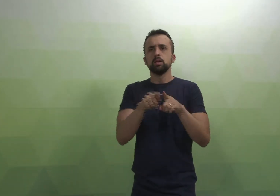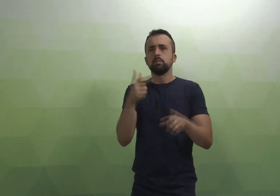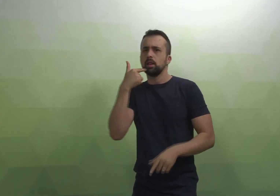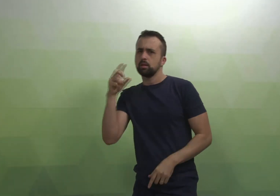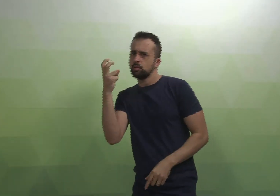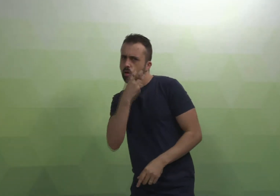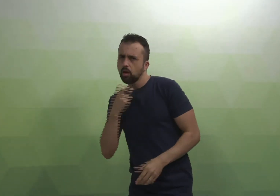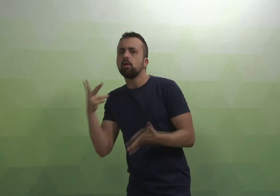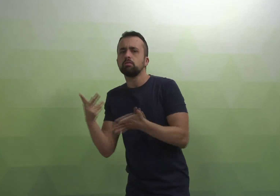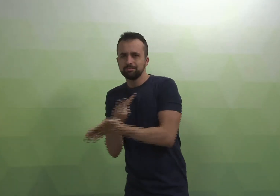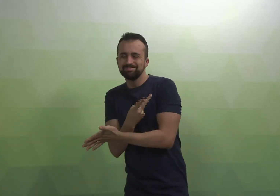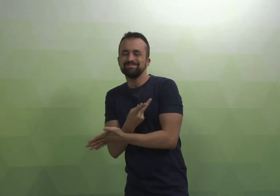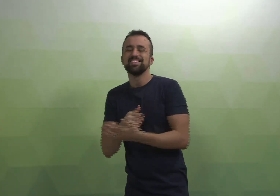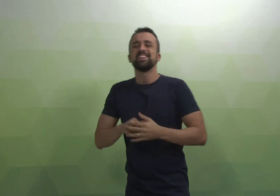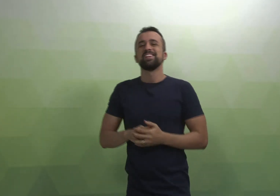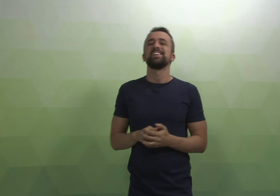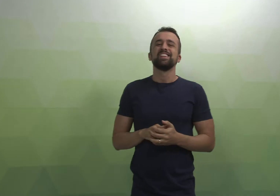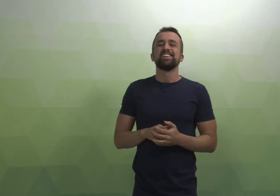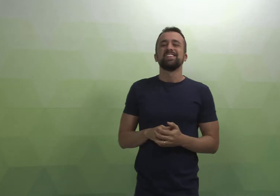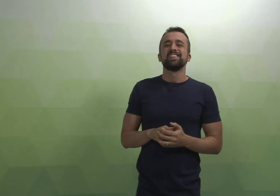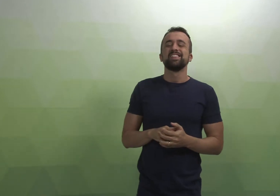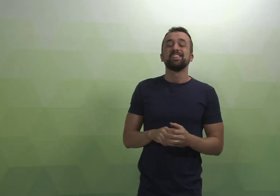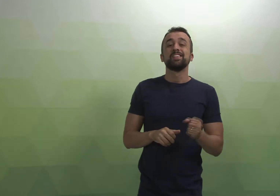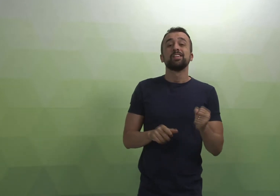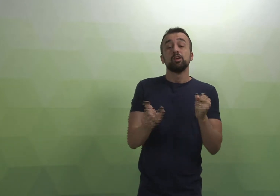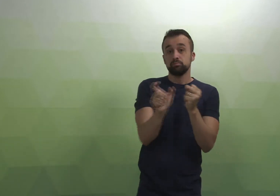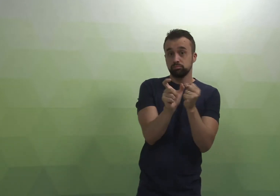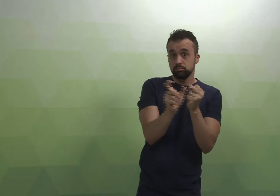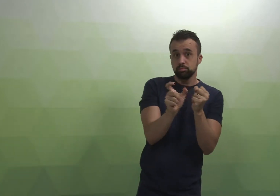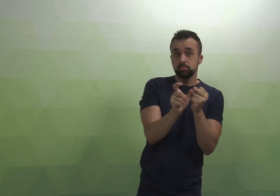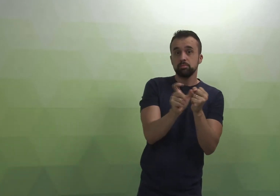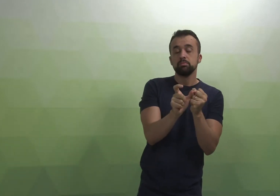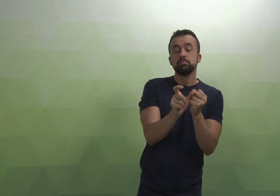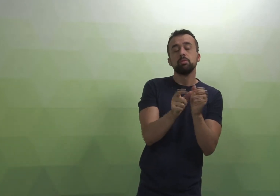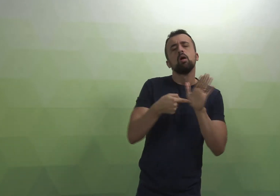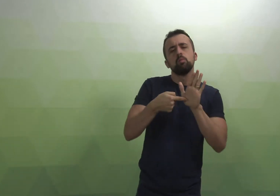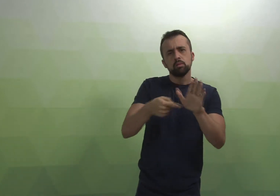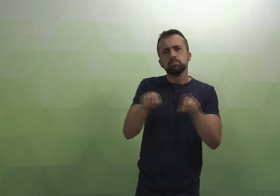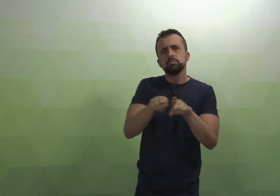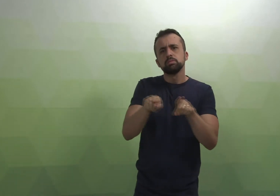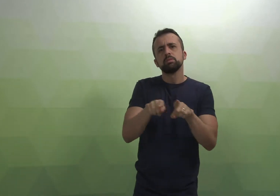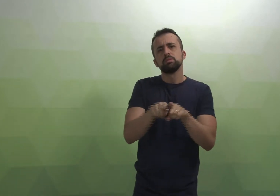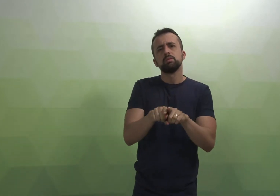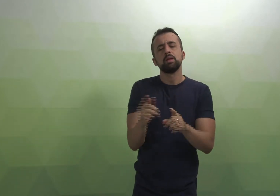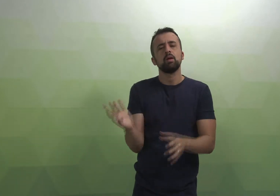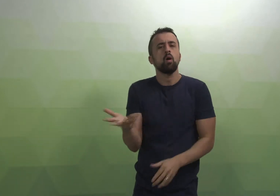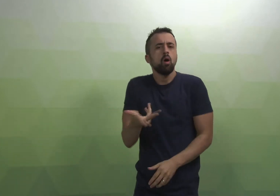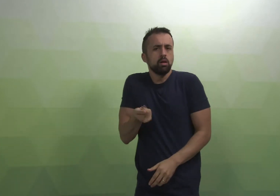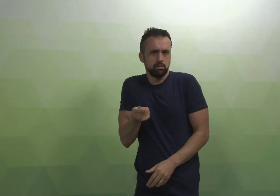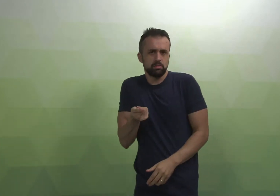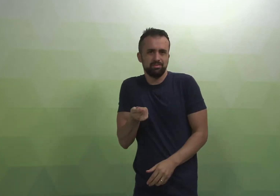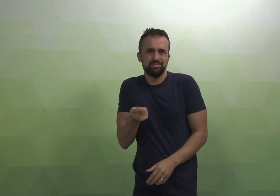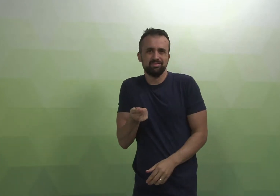Em Libras, assim como nas línguas orais, os substantivos também podem indicar qualidade,